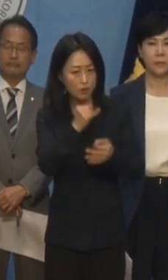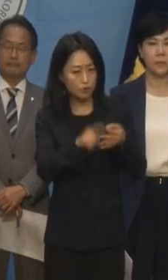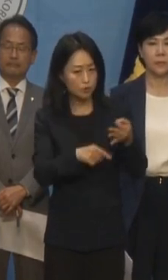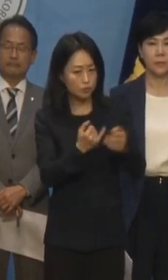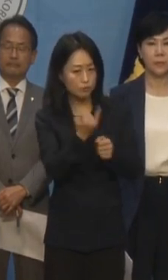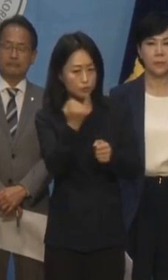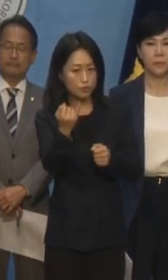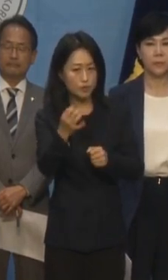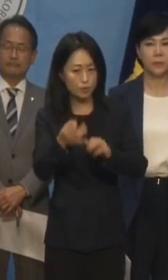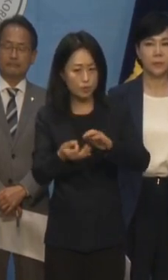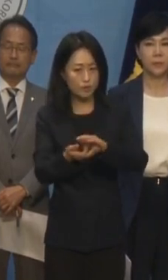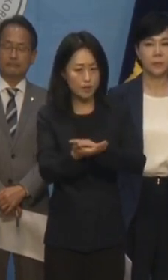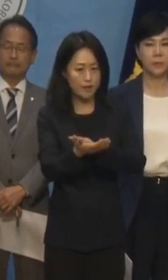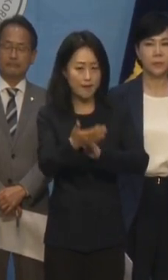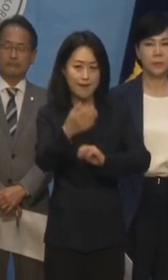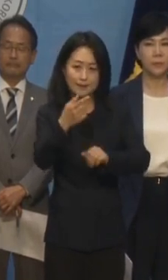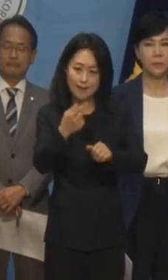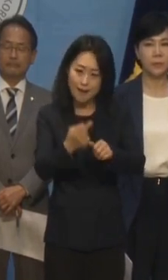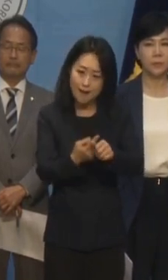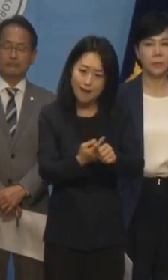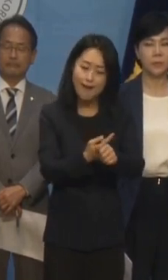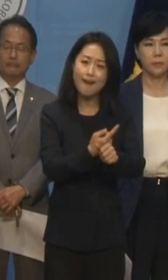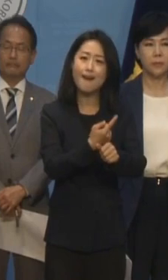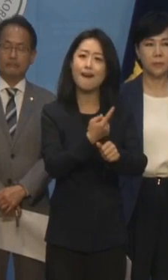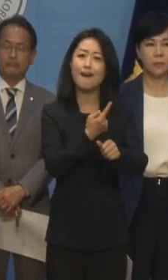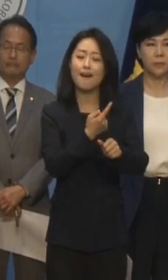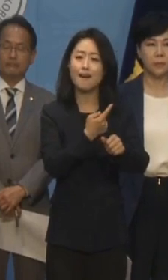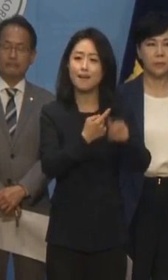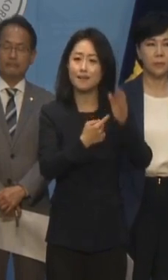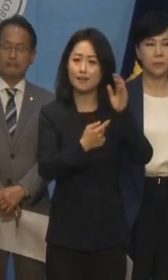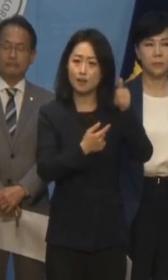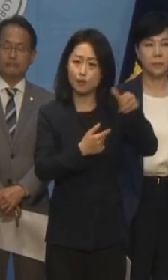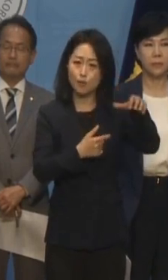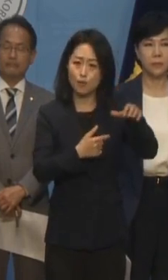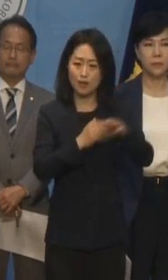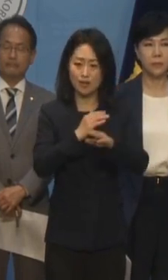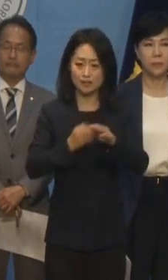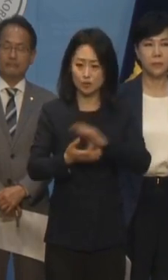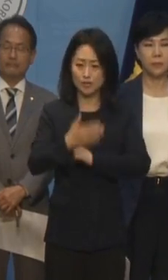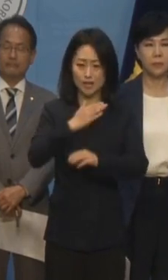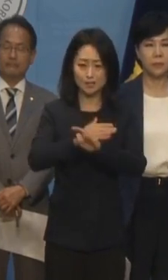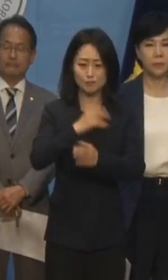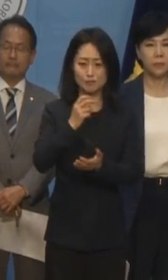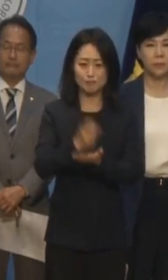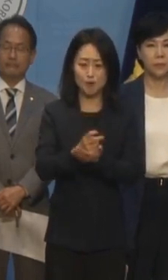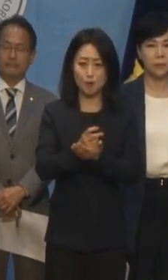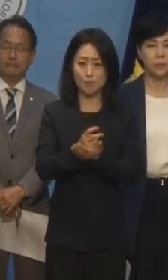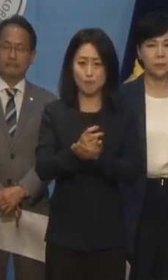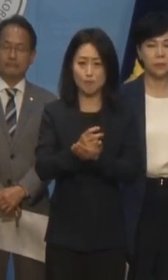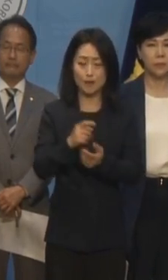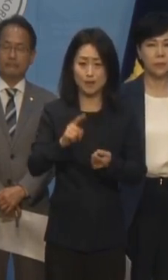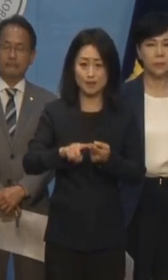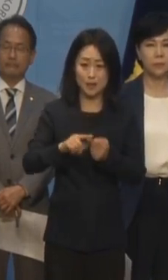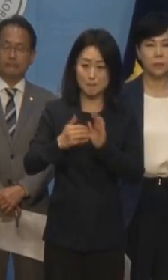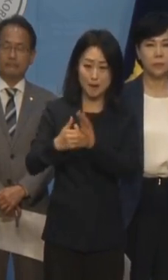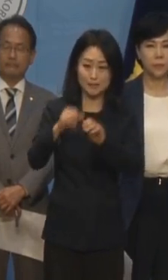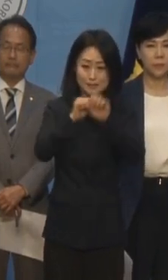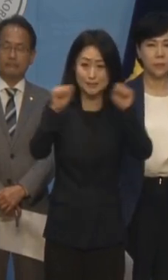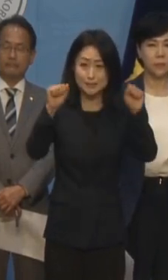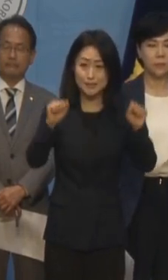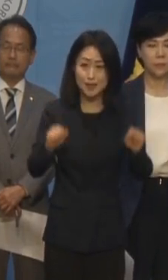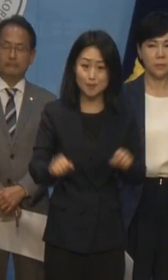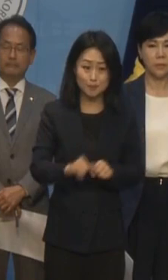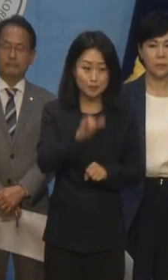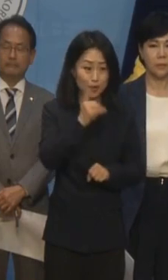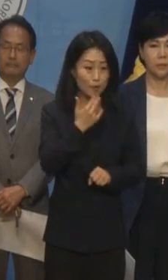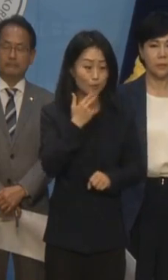수수하는 행위가 자연스러울 정도로 대통령실의 청탁금지법상 금품 수수 방지 시스템이 작동한